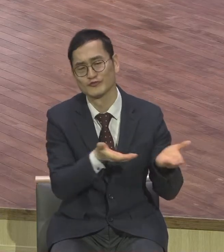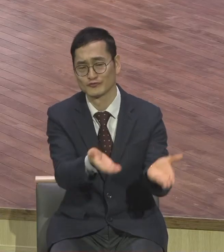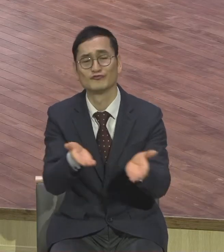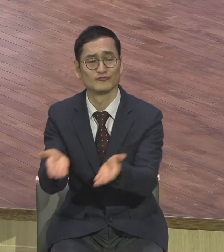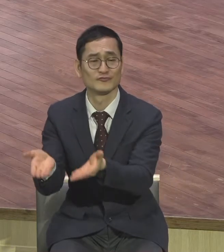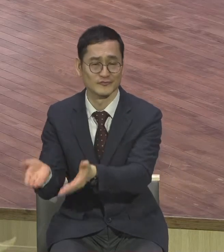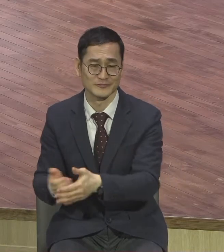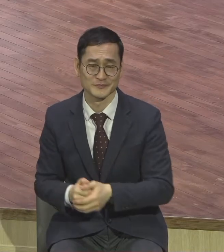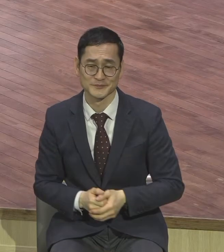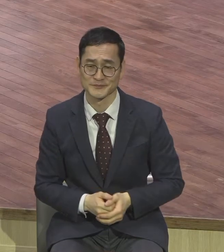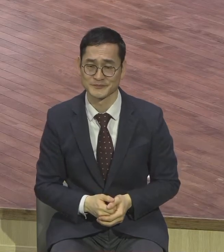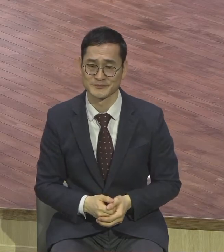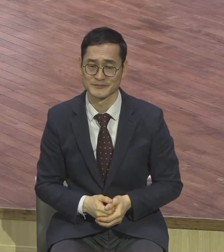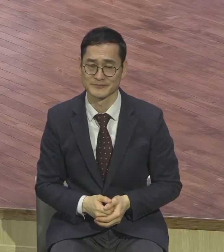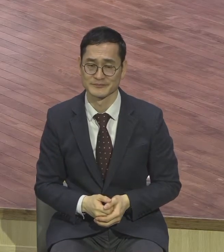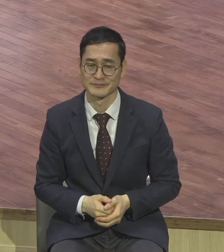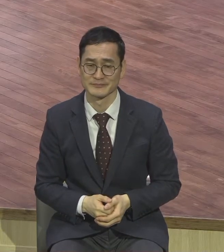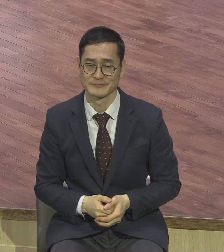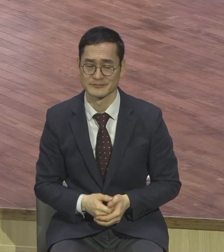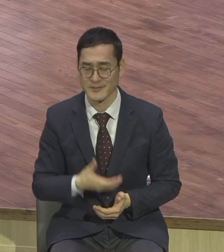누림 최고의 누림